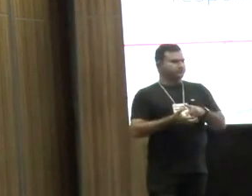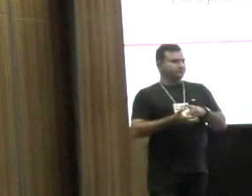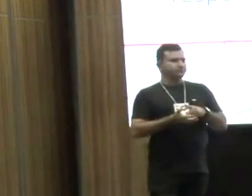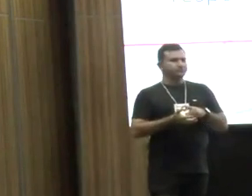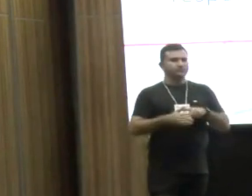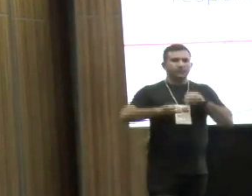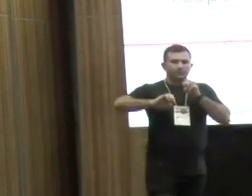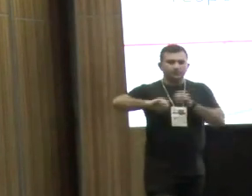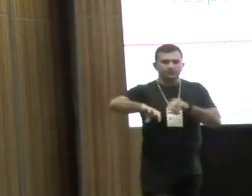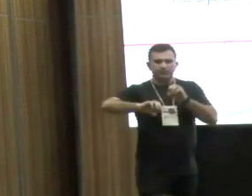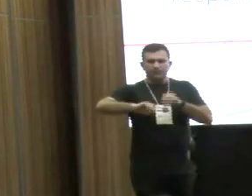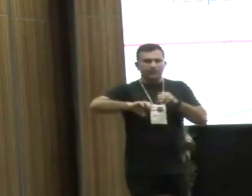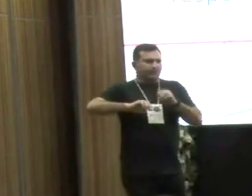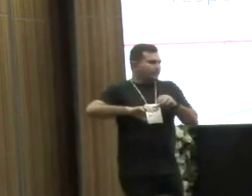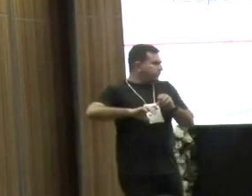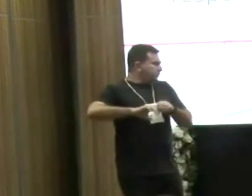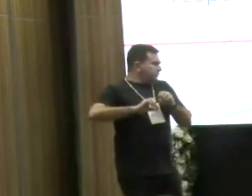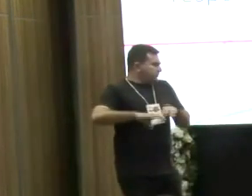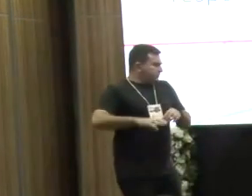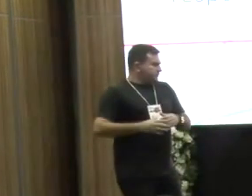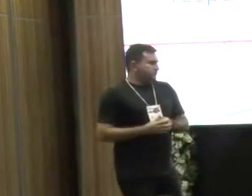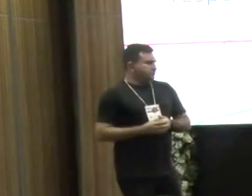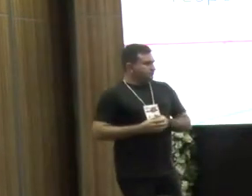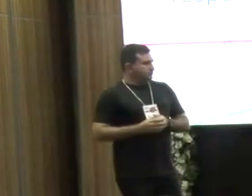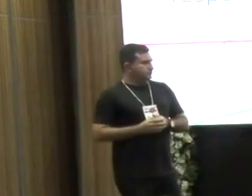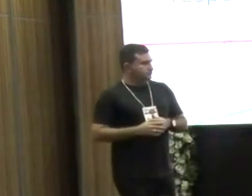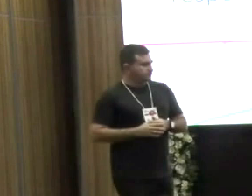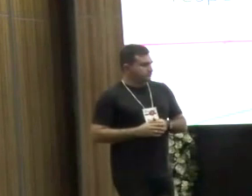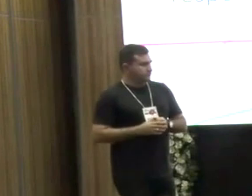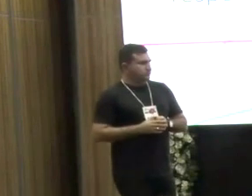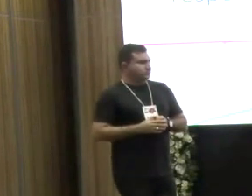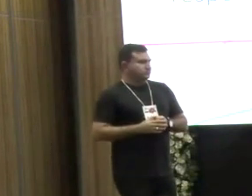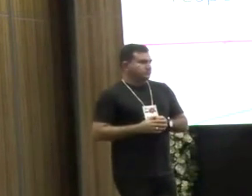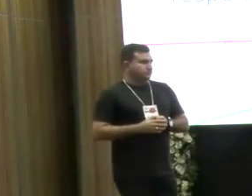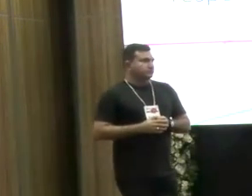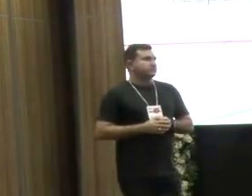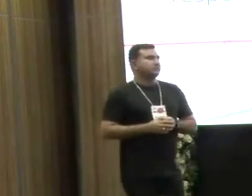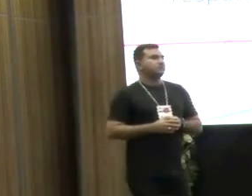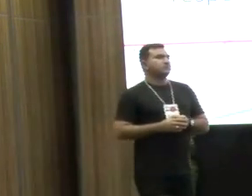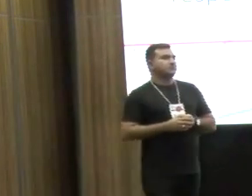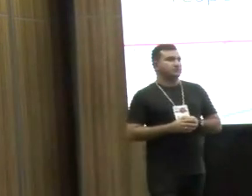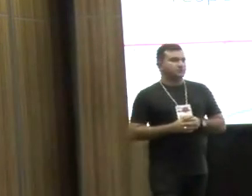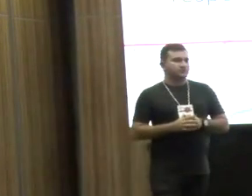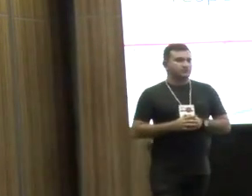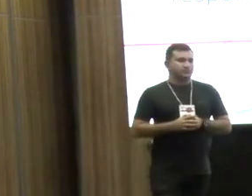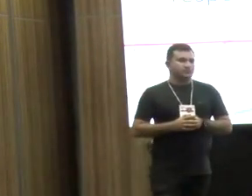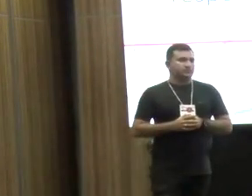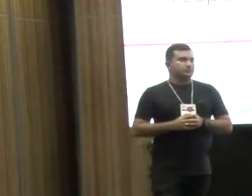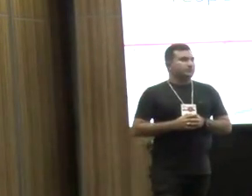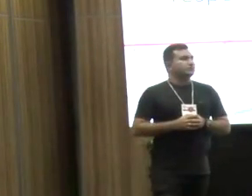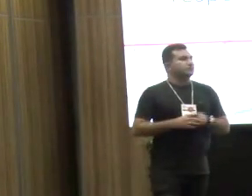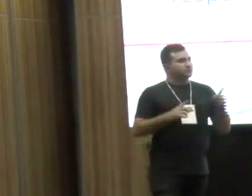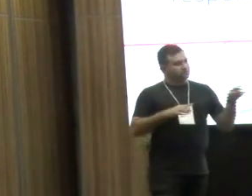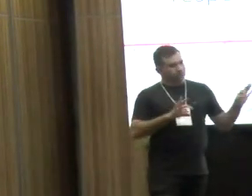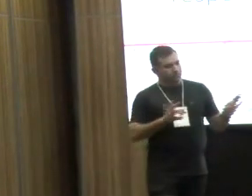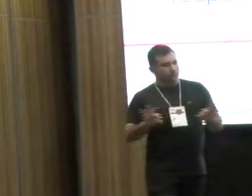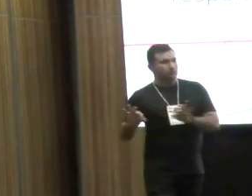a educação empreendedora, por meio de competências empreendedoras,